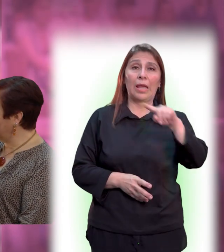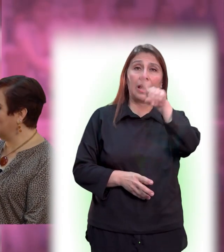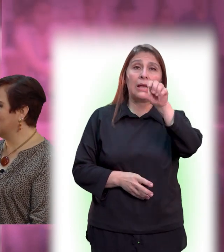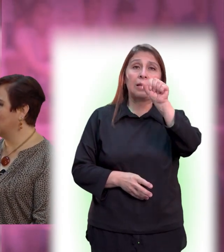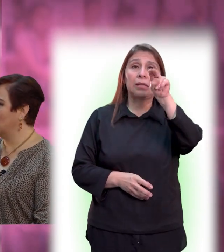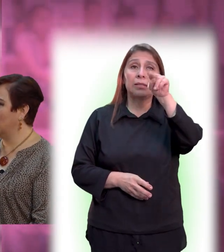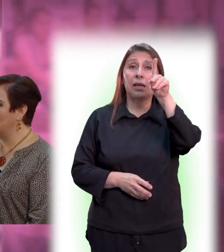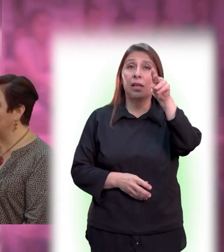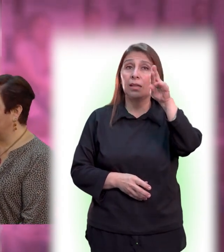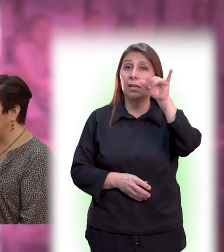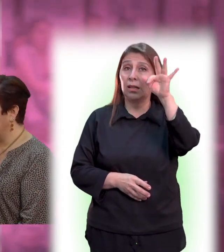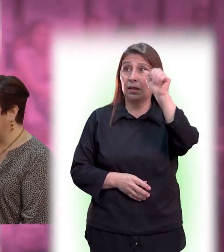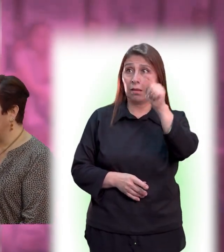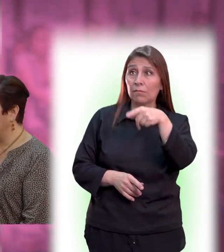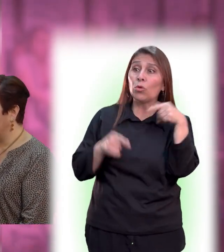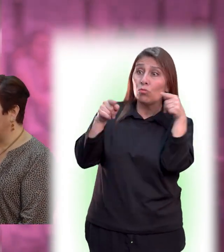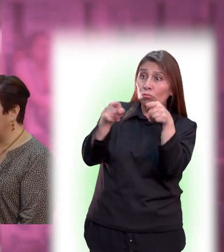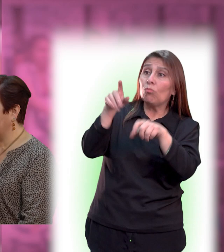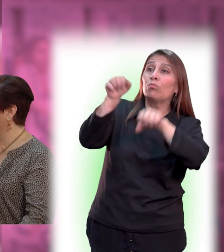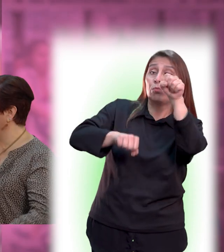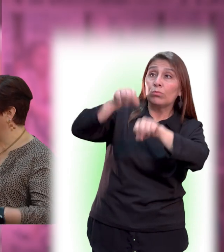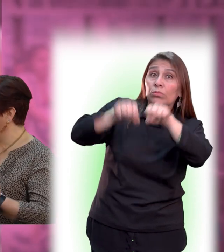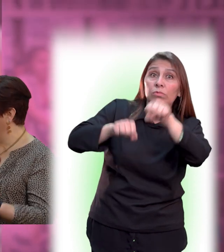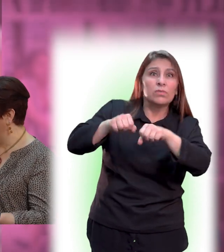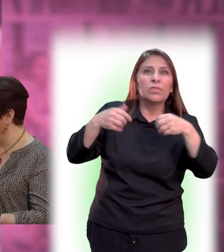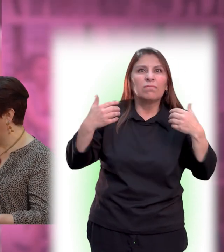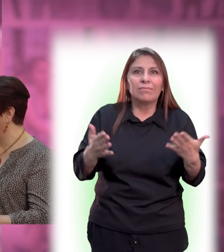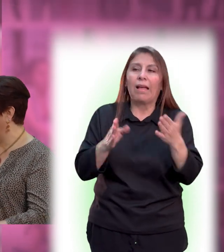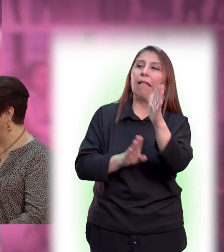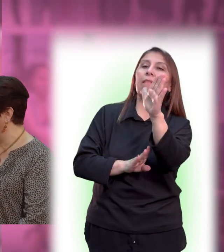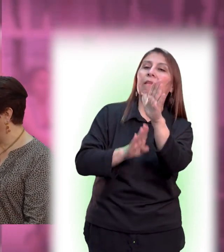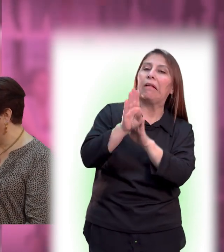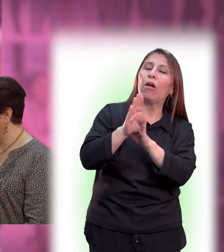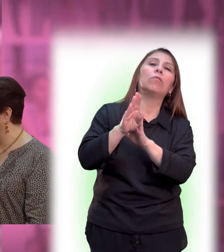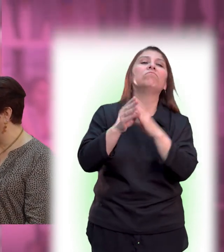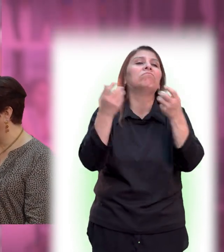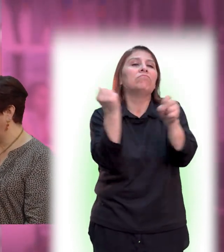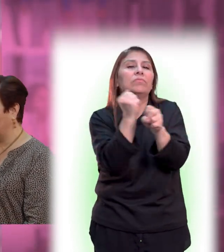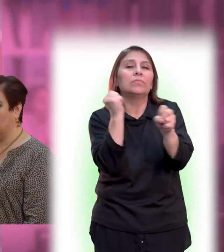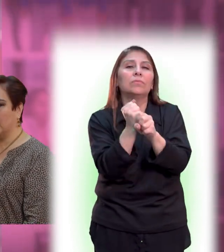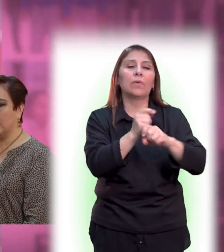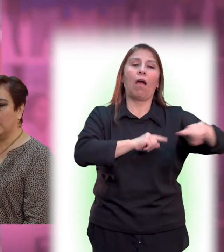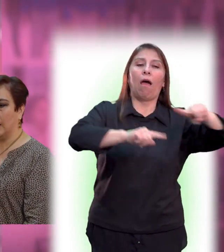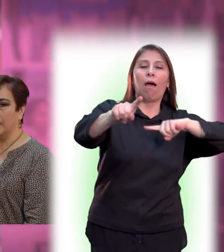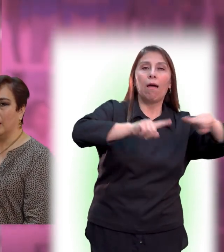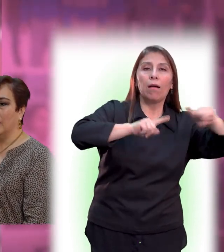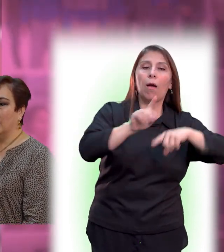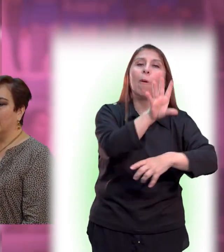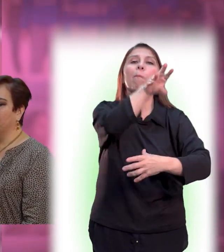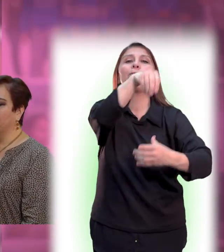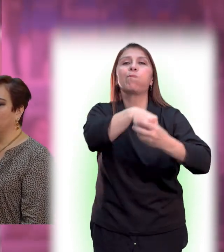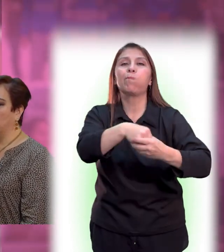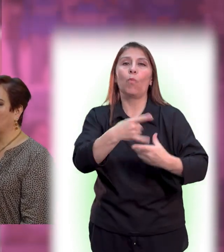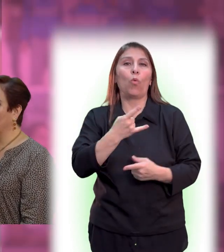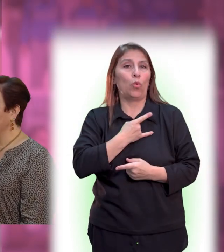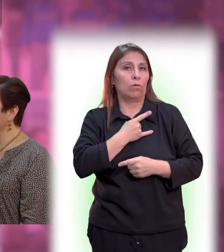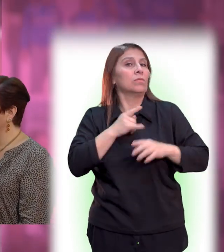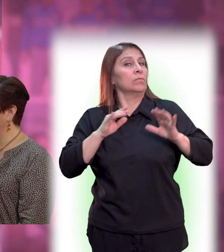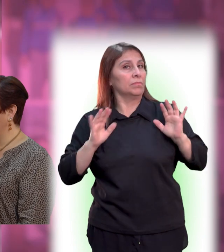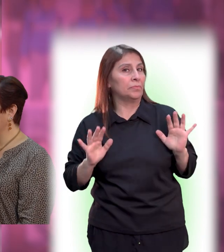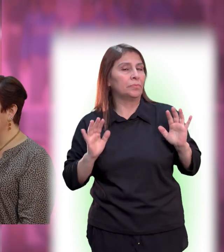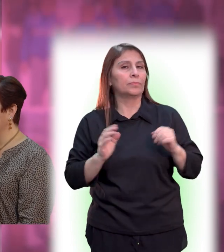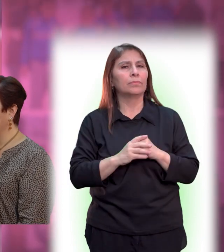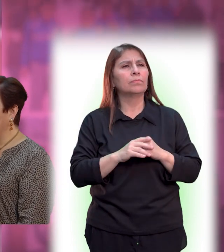Sandrita, ¿tú también has tenido la posibilidad de desarrollar funciones a nivel administrativo dentro de la universidad? ¿Por qué no